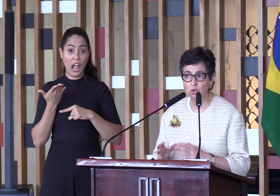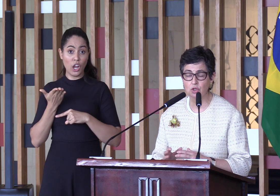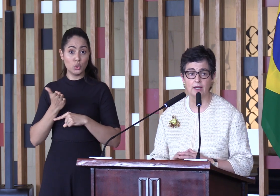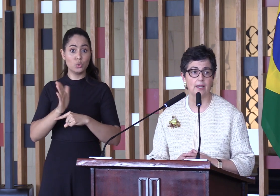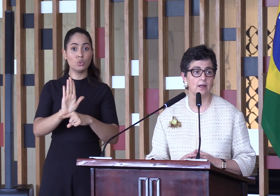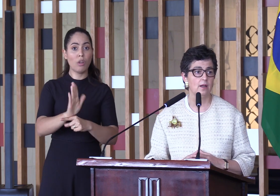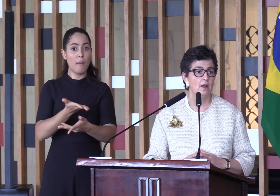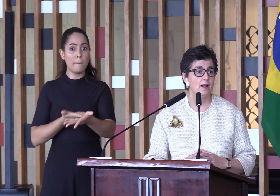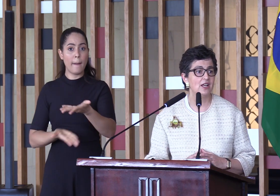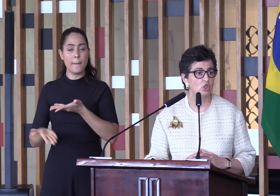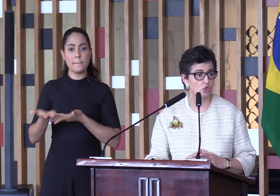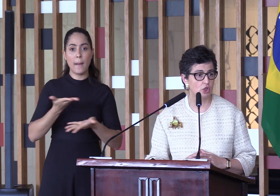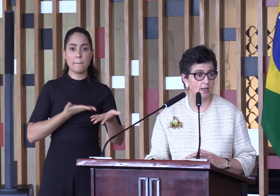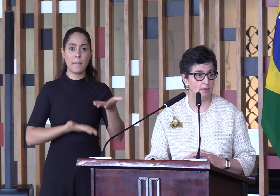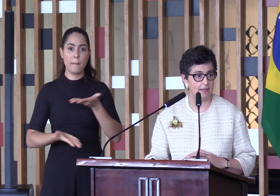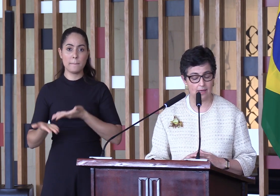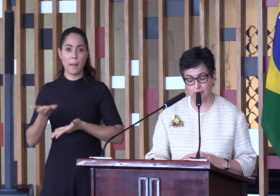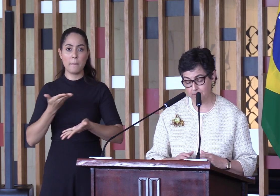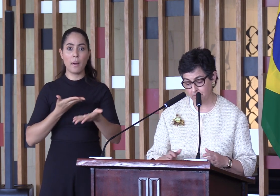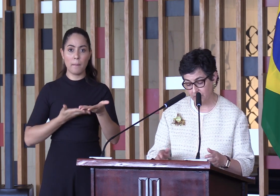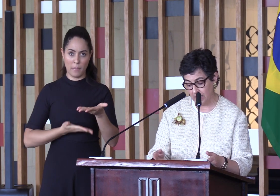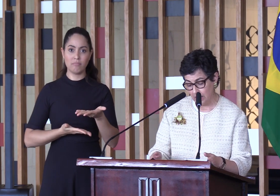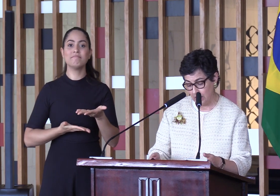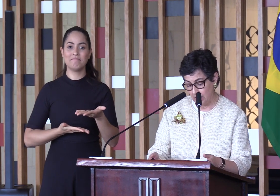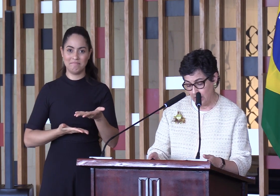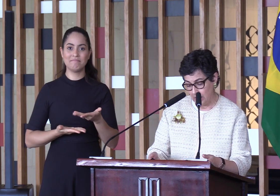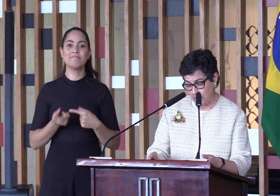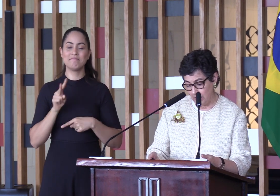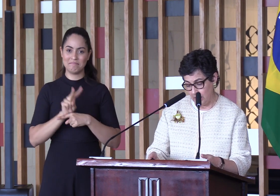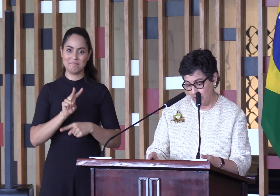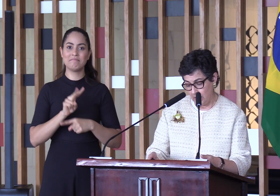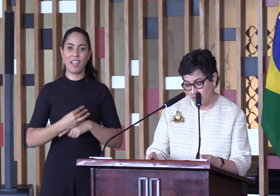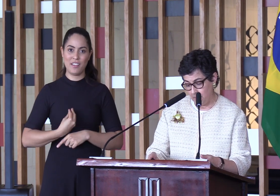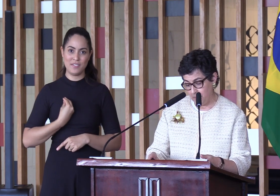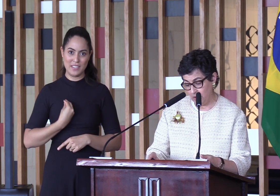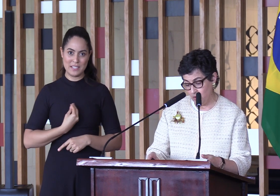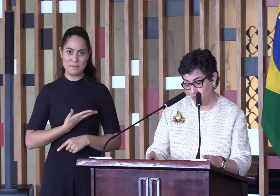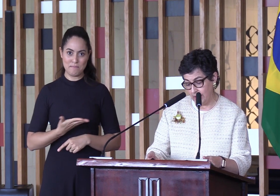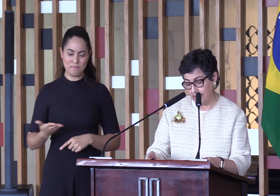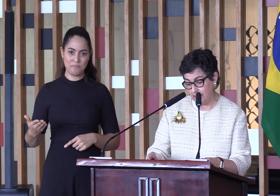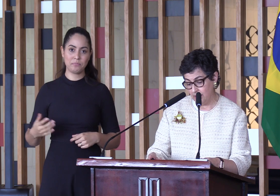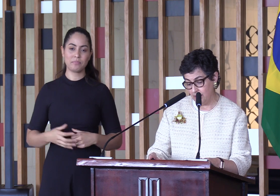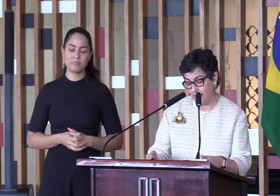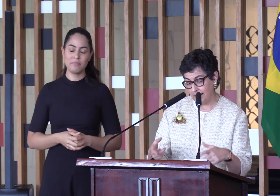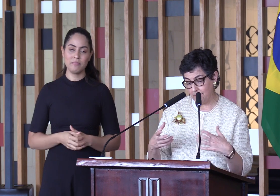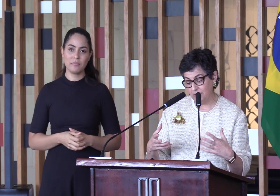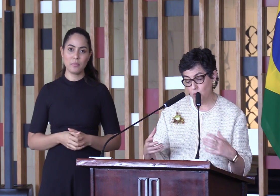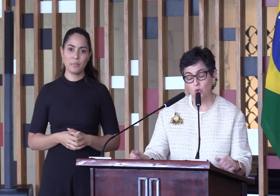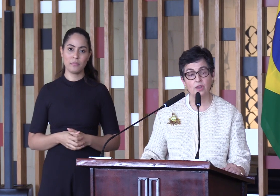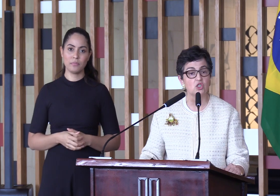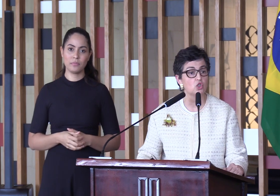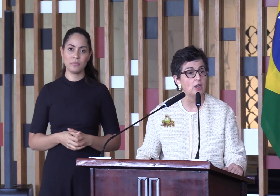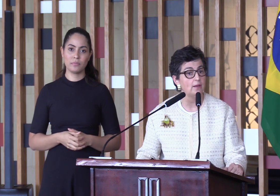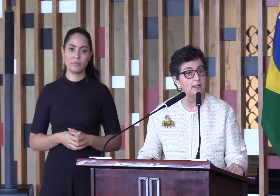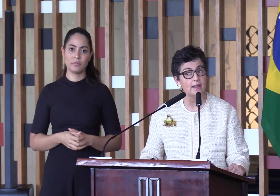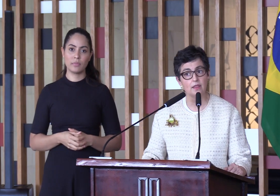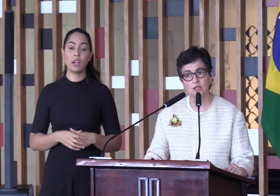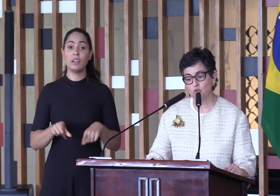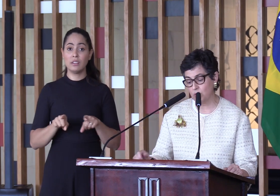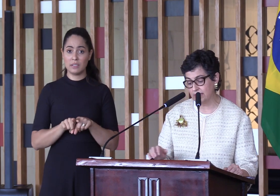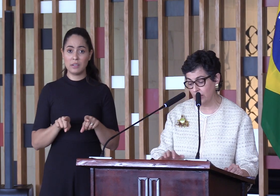e a proteger a sostenibilidade. Mas no capítulo de